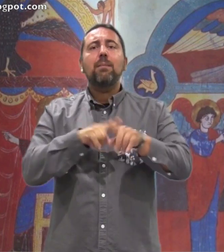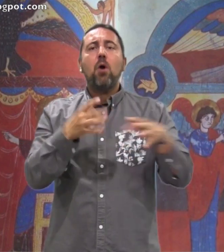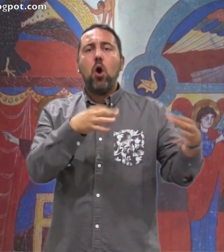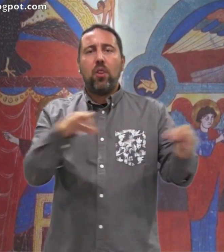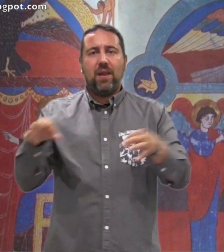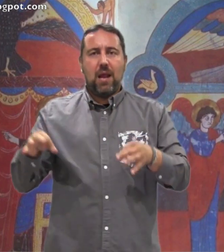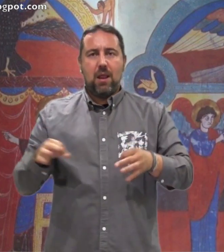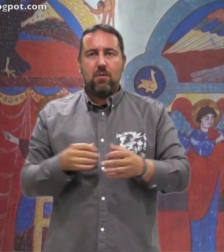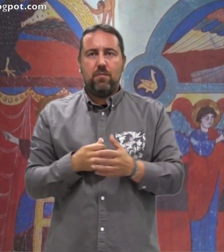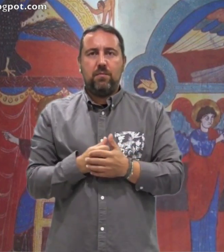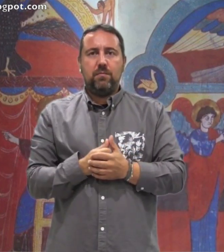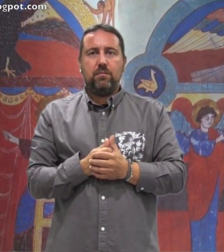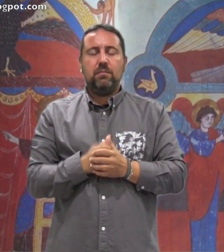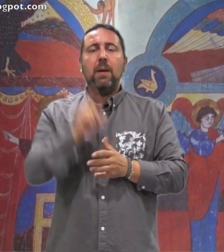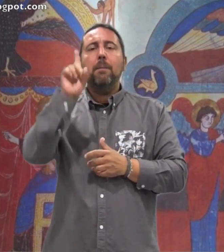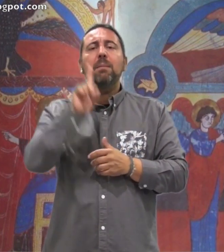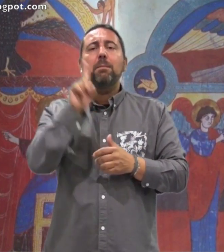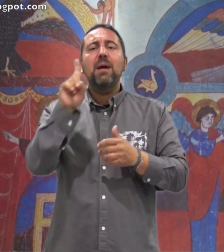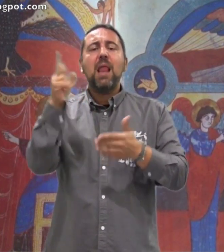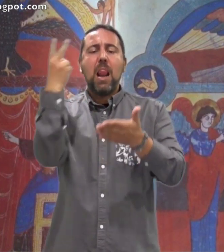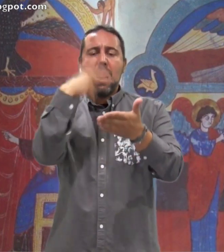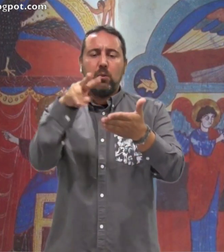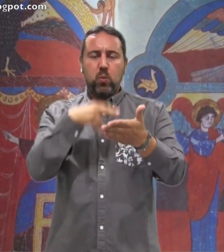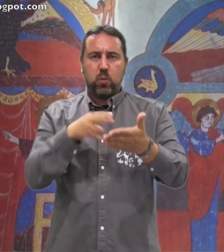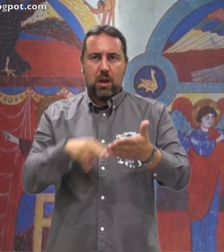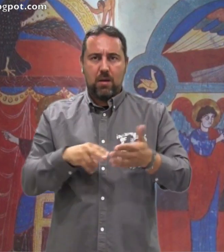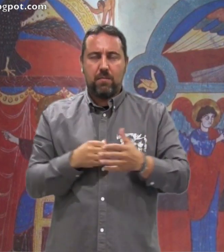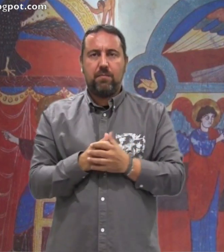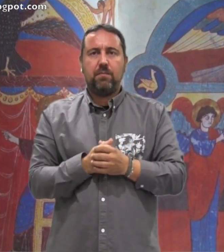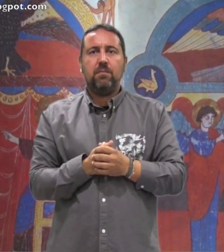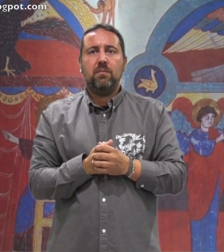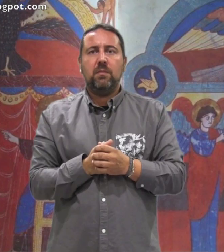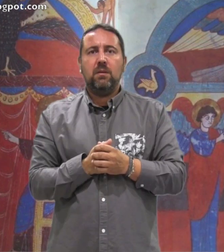décimo de tiempo ordinario. Primera lectura.